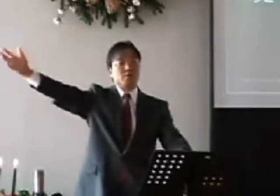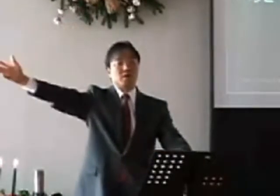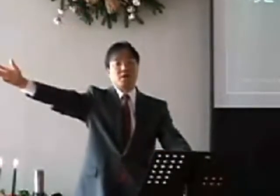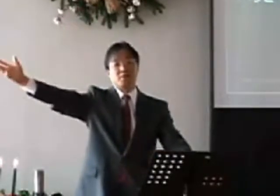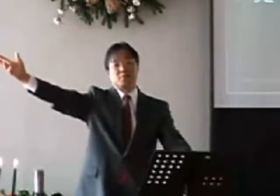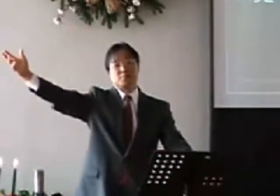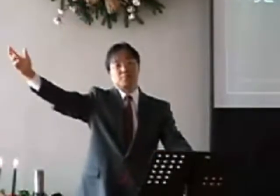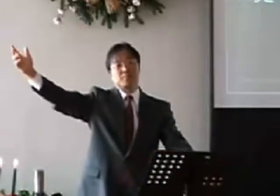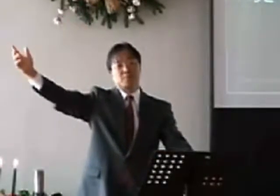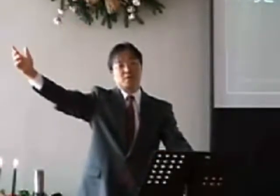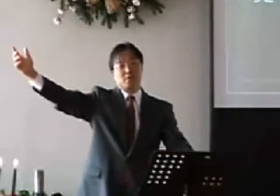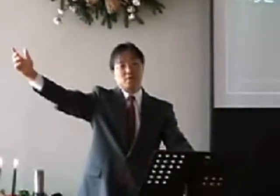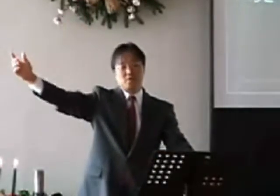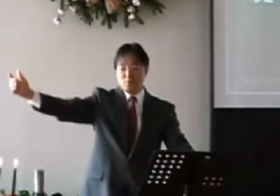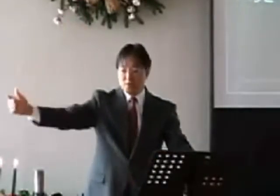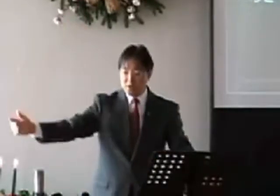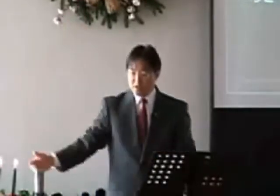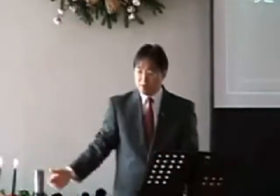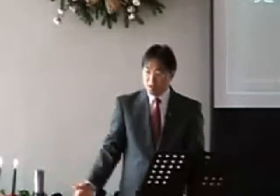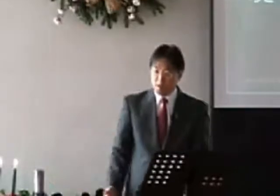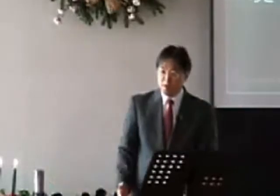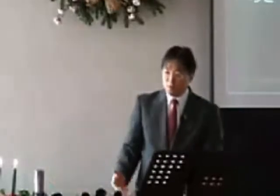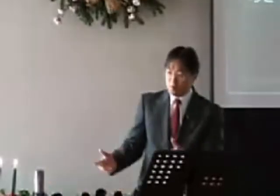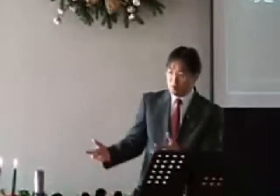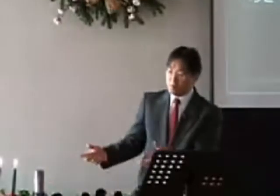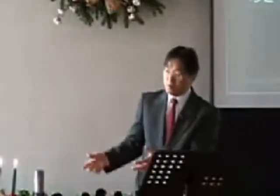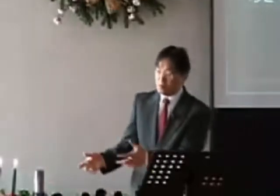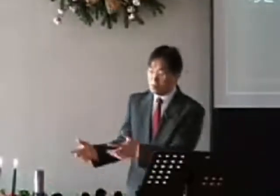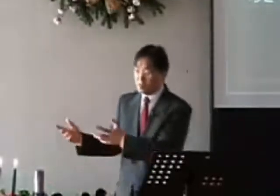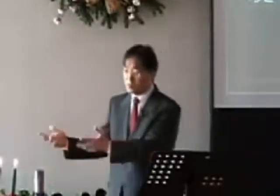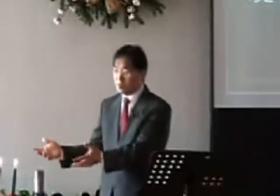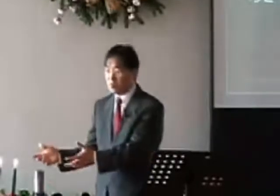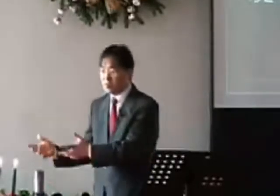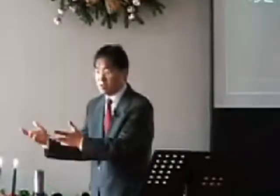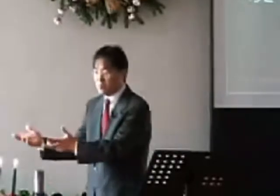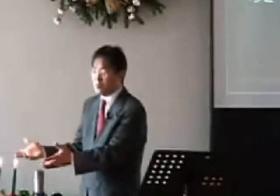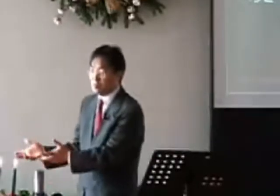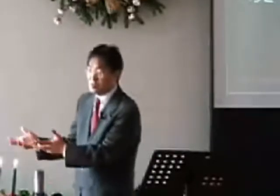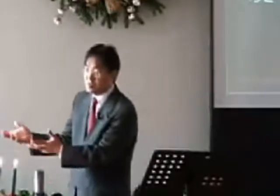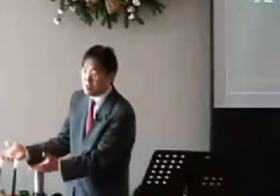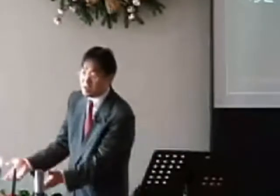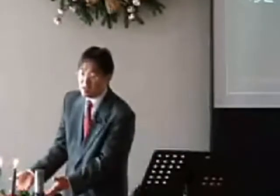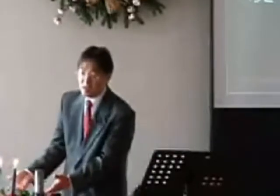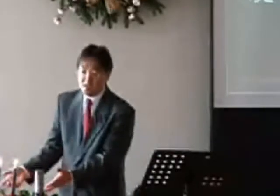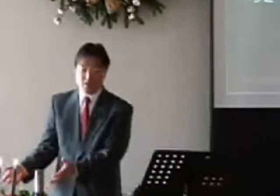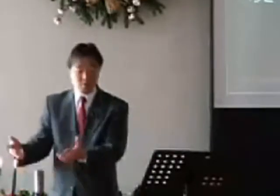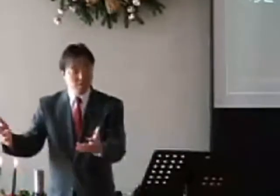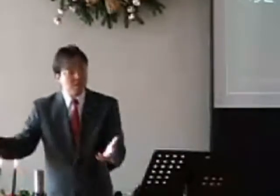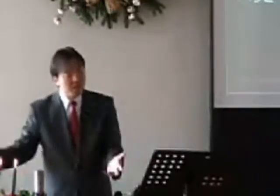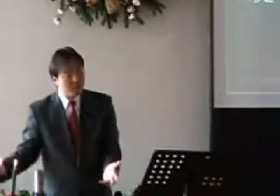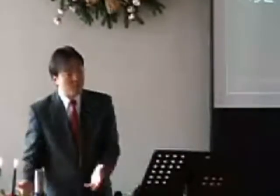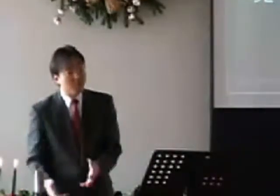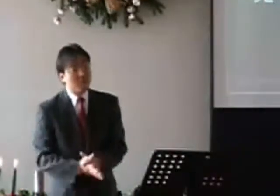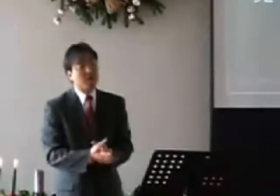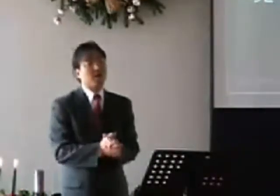ベツレヘムということを聞いてね、それで外に出て、夜ですよ。出てみるとね、また星が。ベツレヘムの